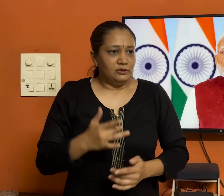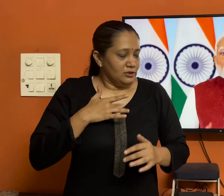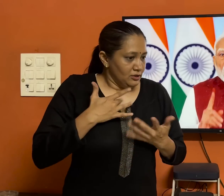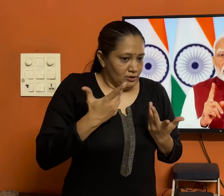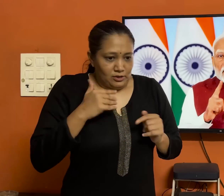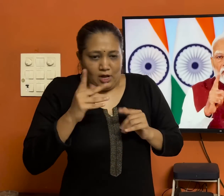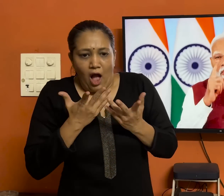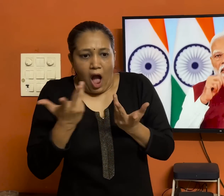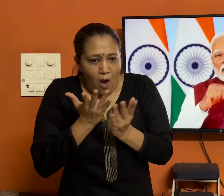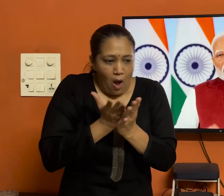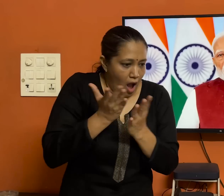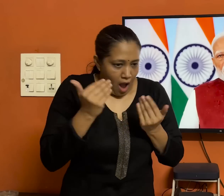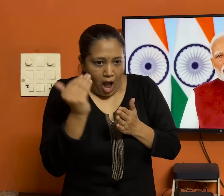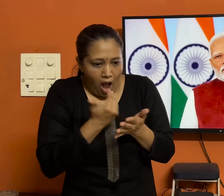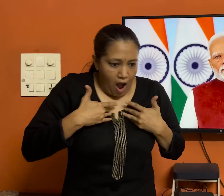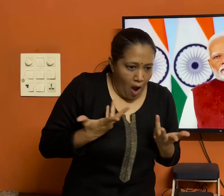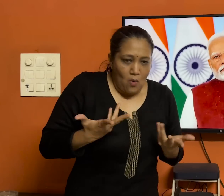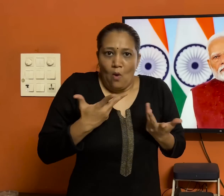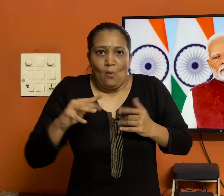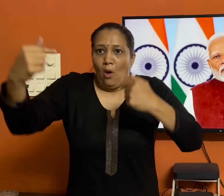बचने के रास्ते खोजने लगा।